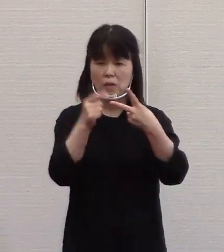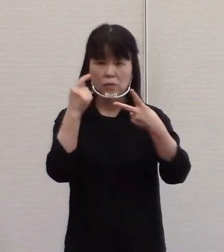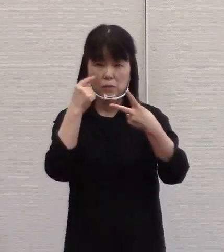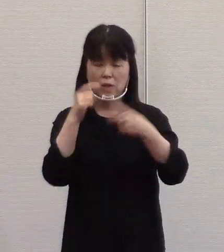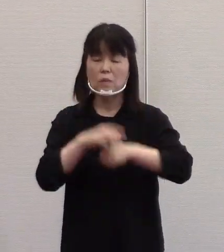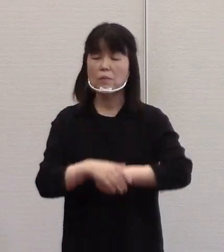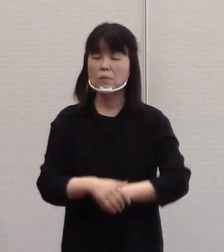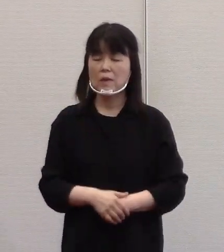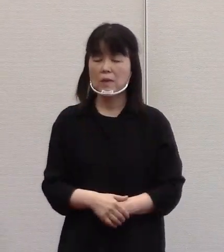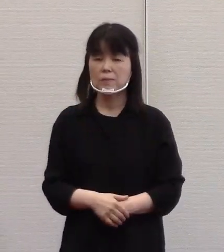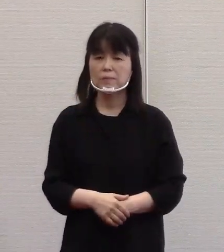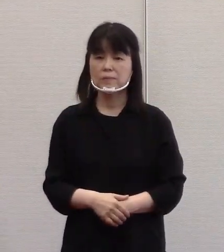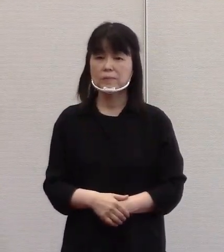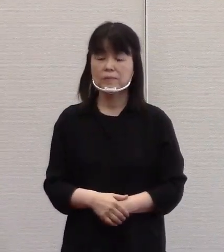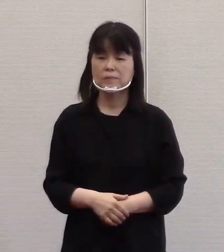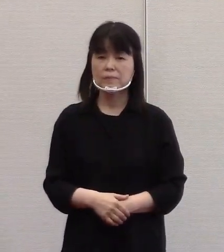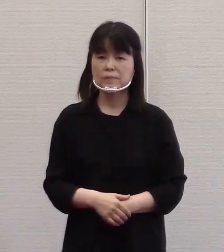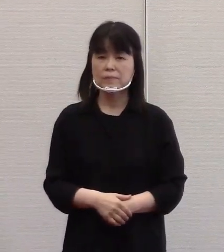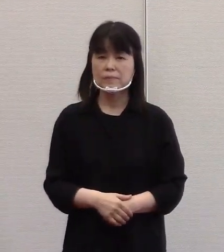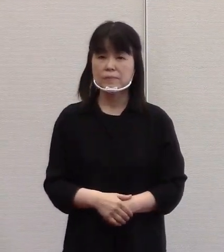ども、これは